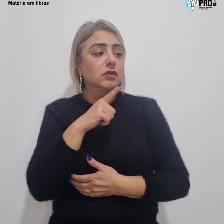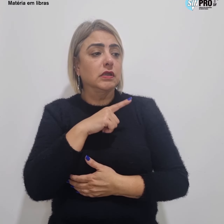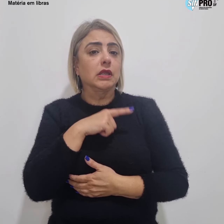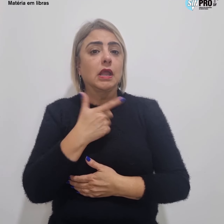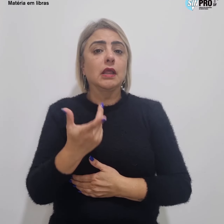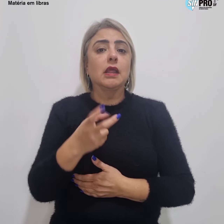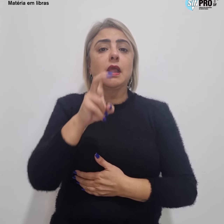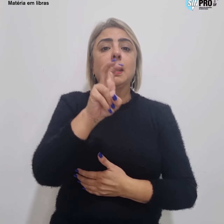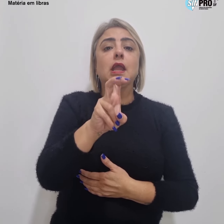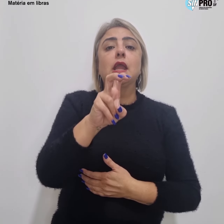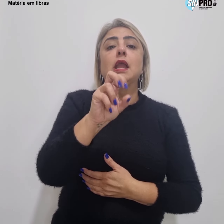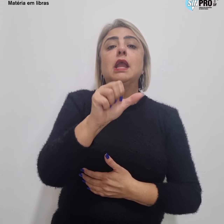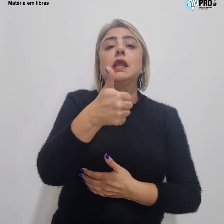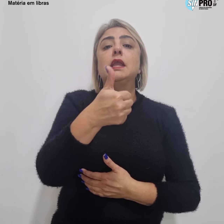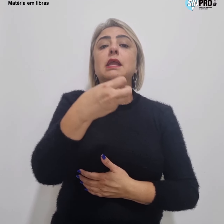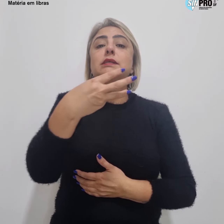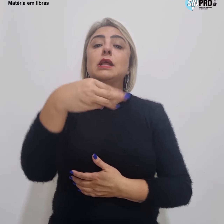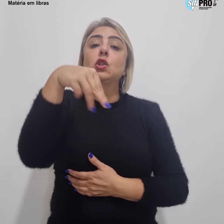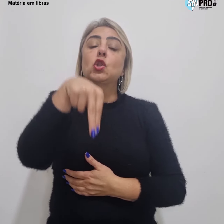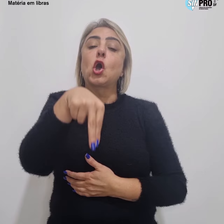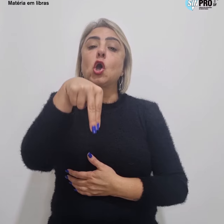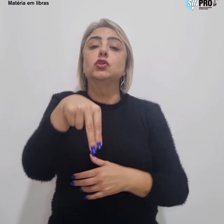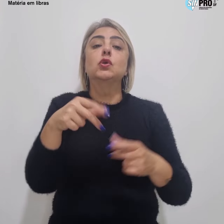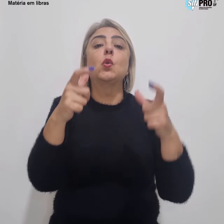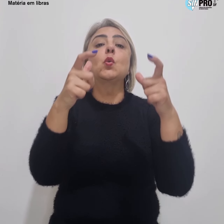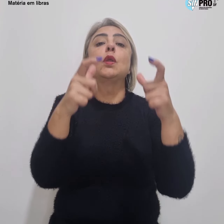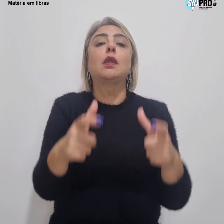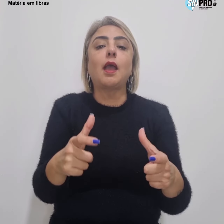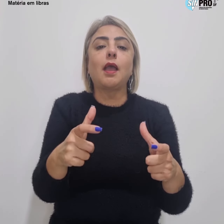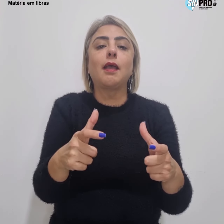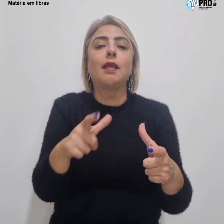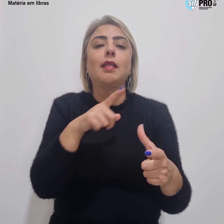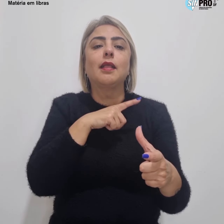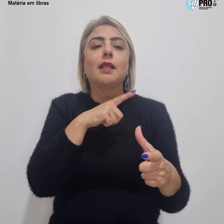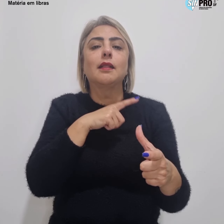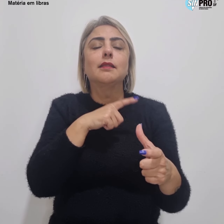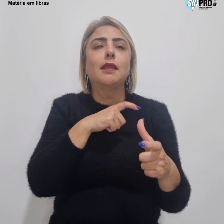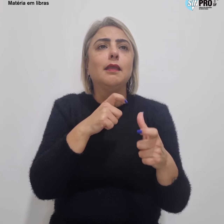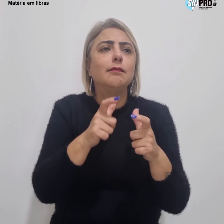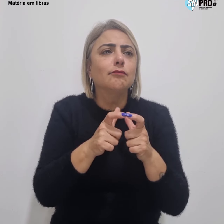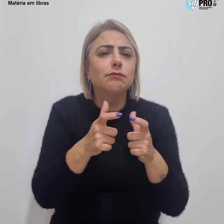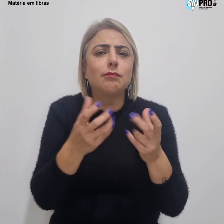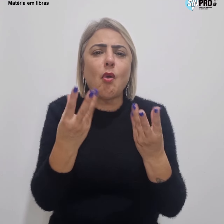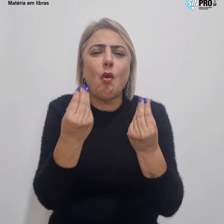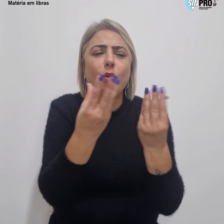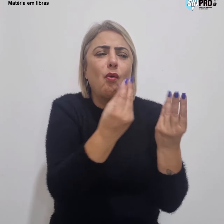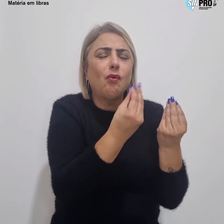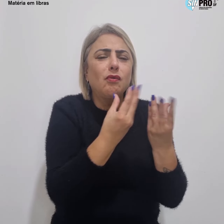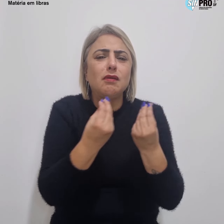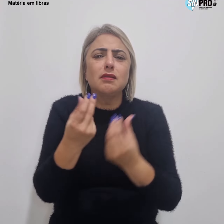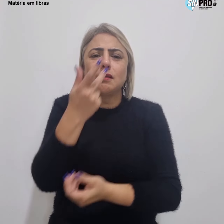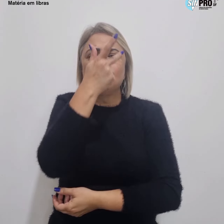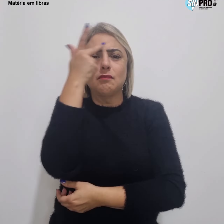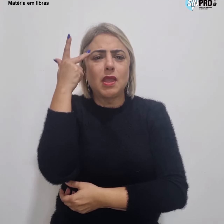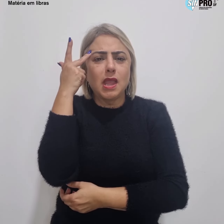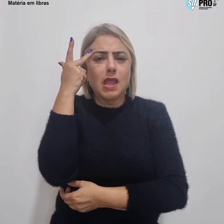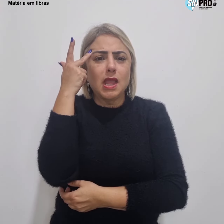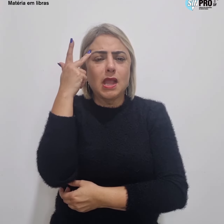513 Norte, local em que há uma grande quantidade de pessoas em situação